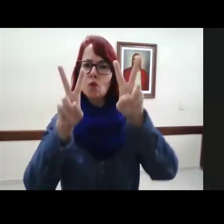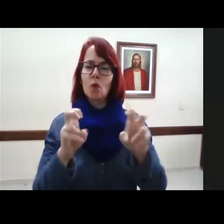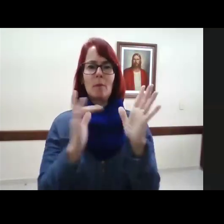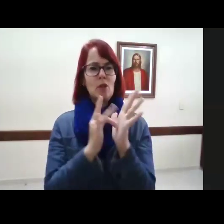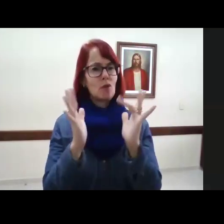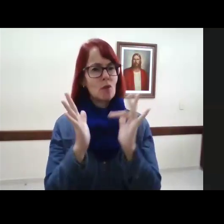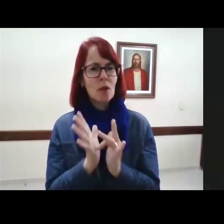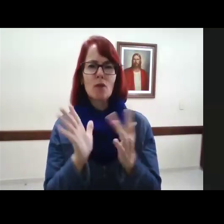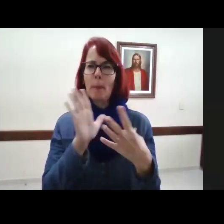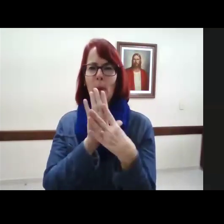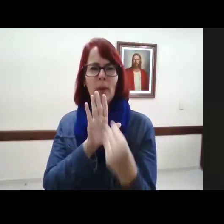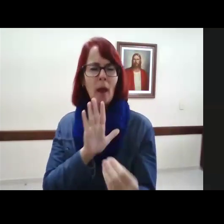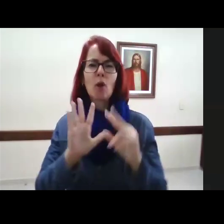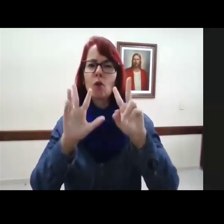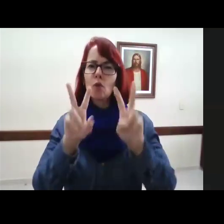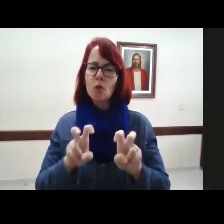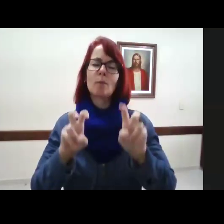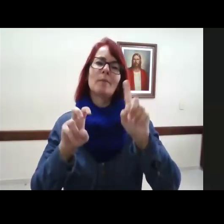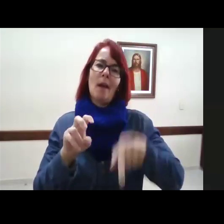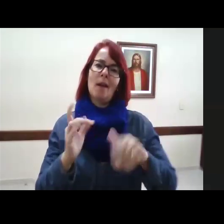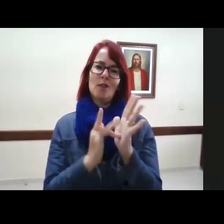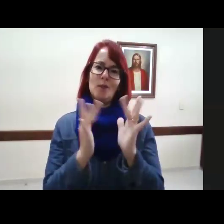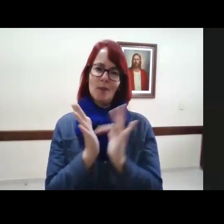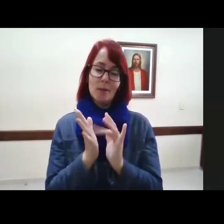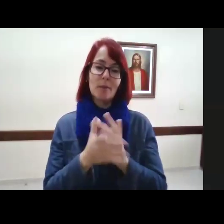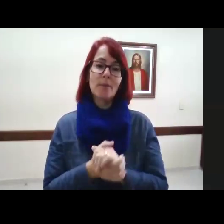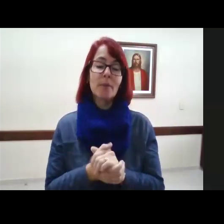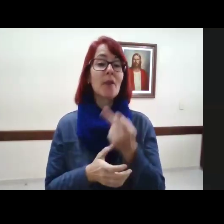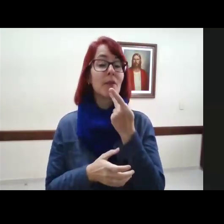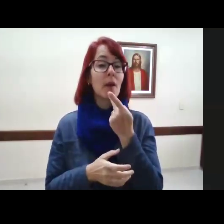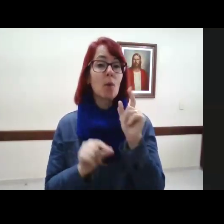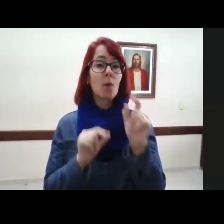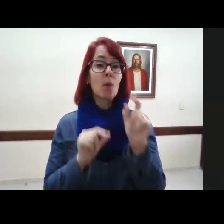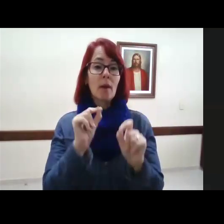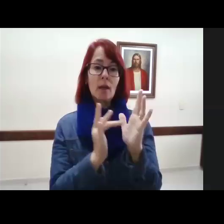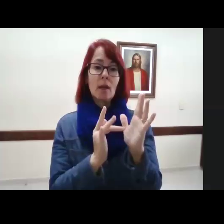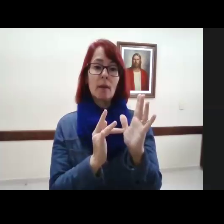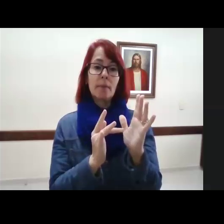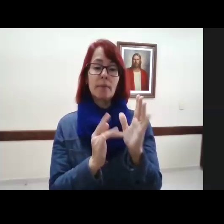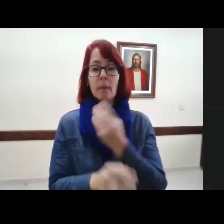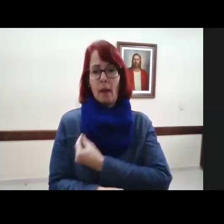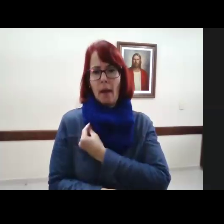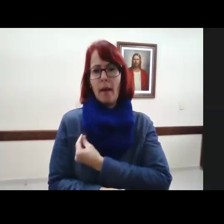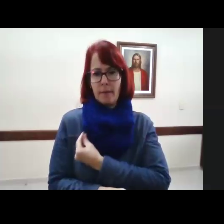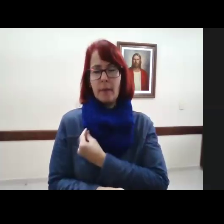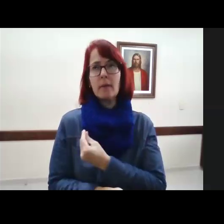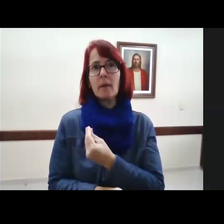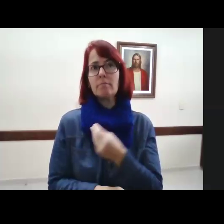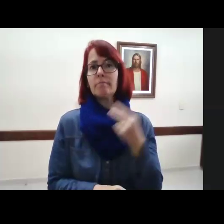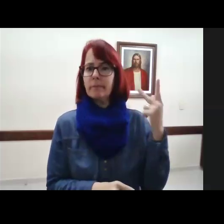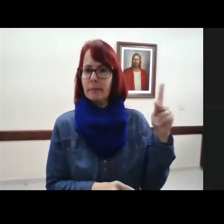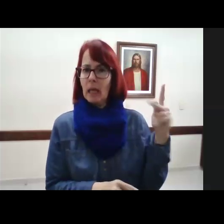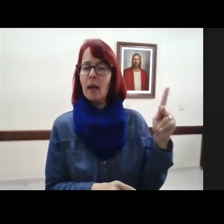os exemplos que ele deu testificaram de Cristo. E ele falou do sacrifício, né, que ele tem feito nesses anos para servir ao